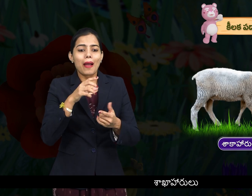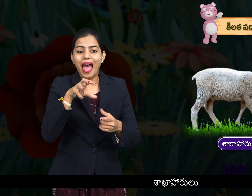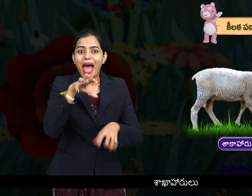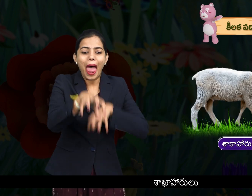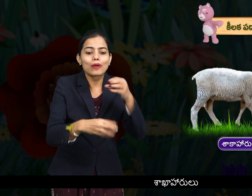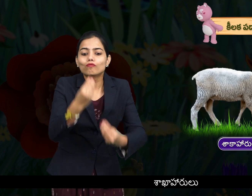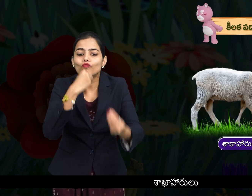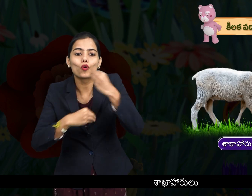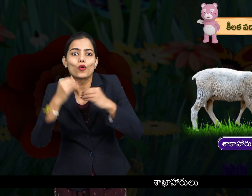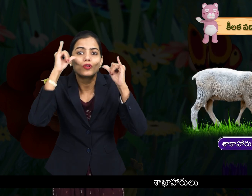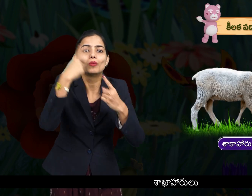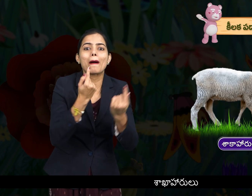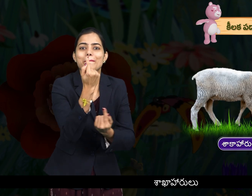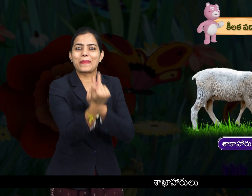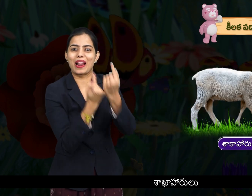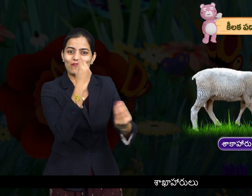శాకాహారులు,